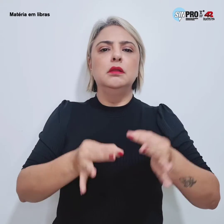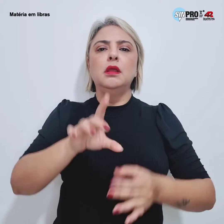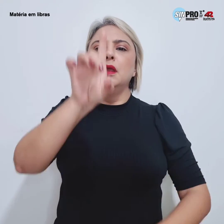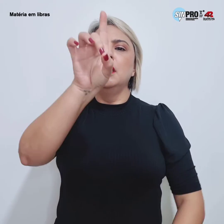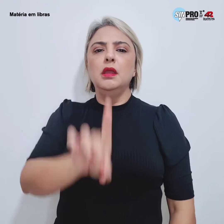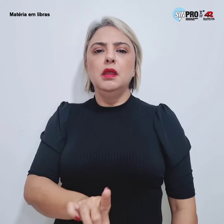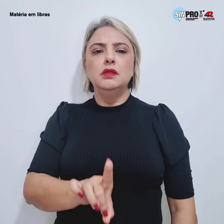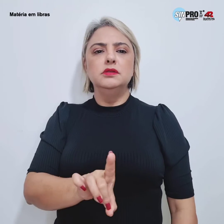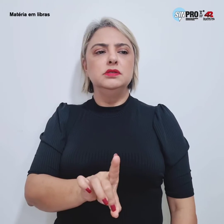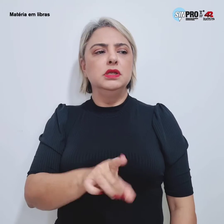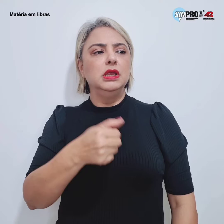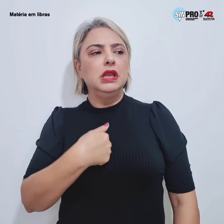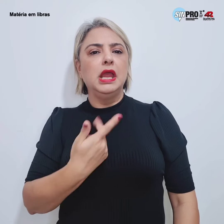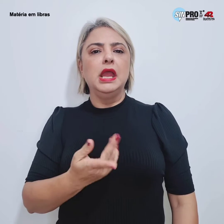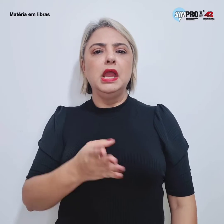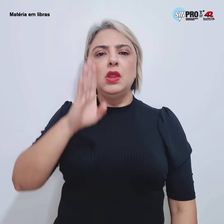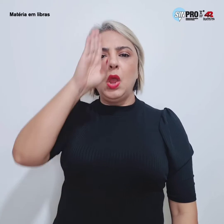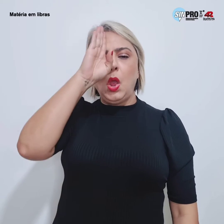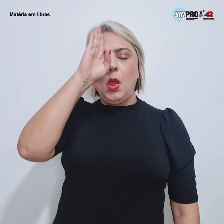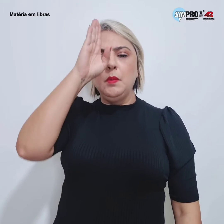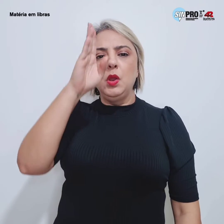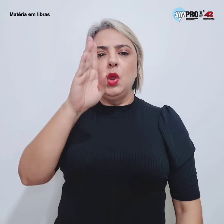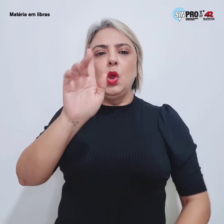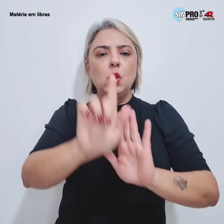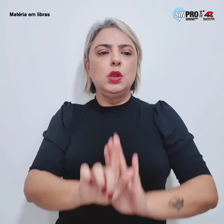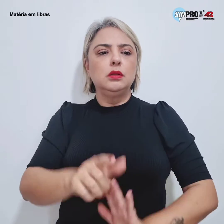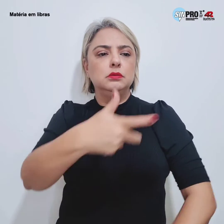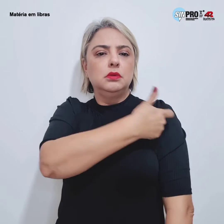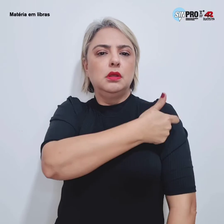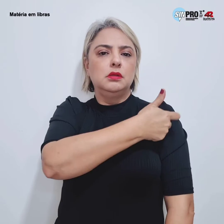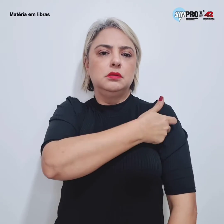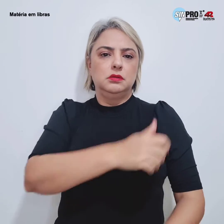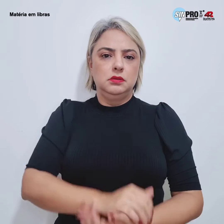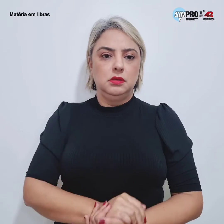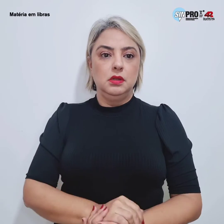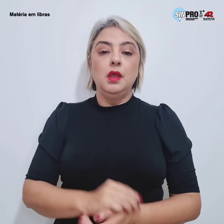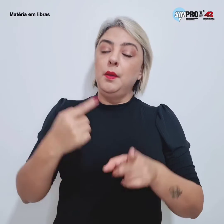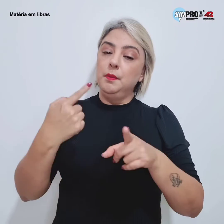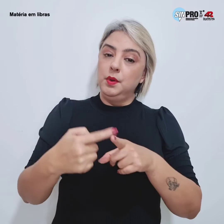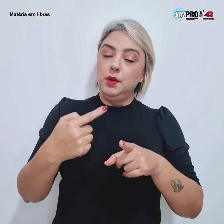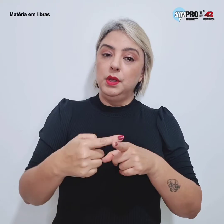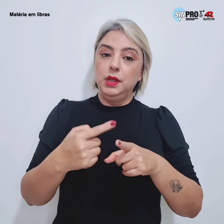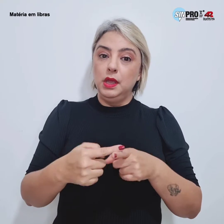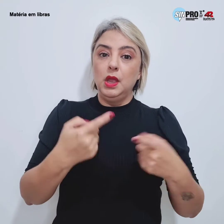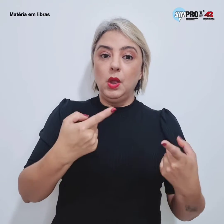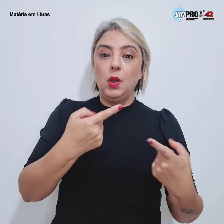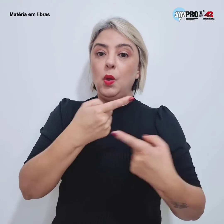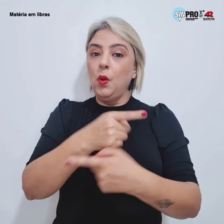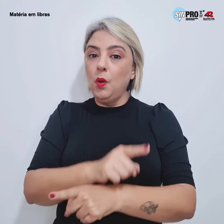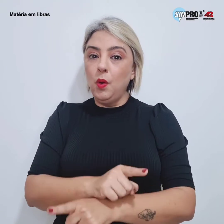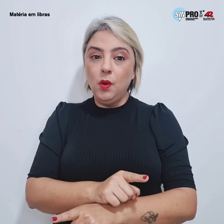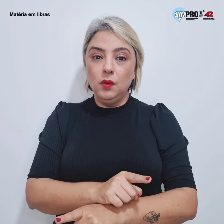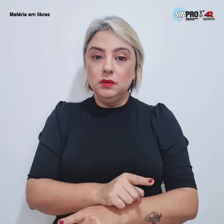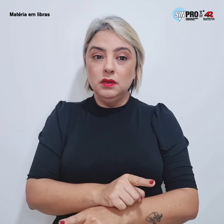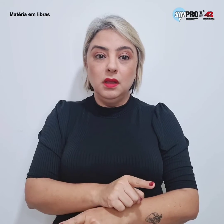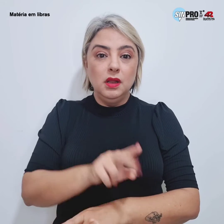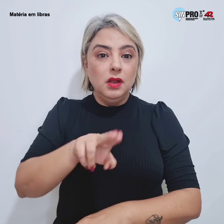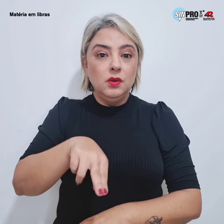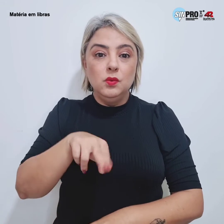na Justiça esse direito de gestores à prioridade na vacinação, justamente contra eles que